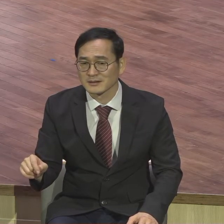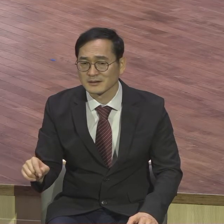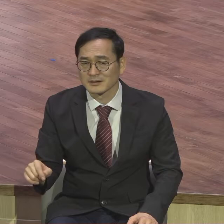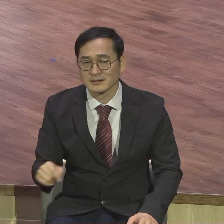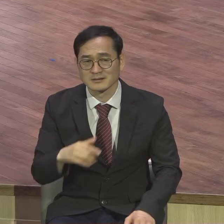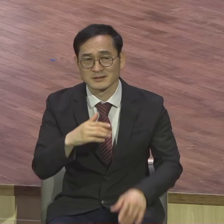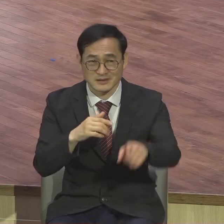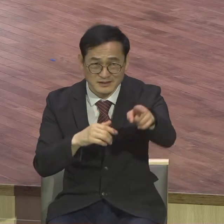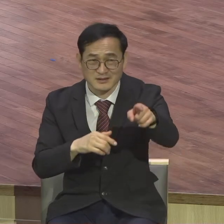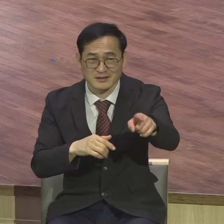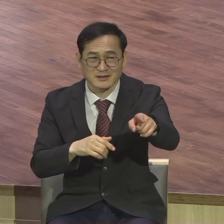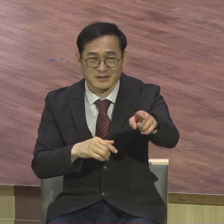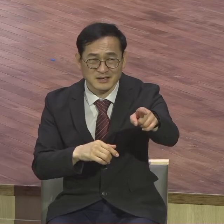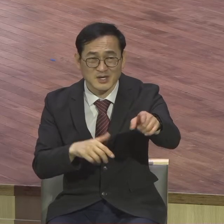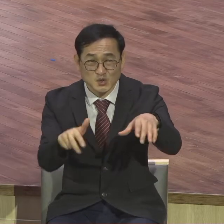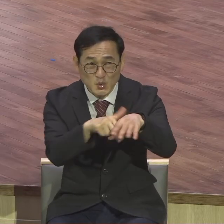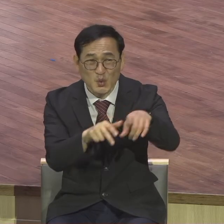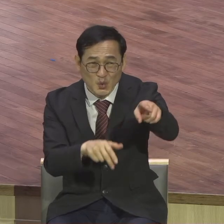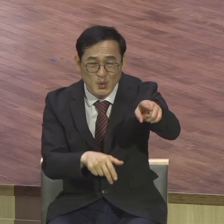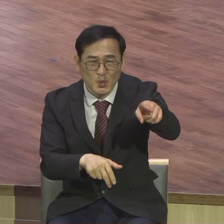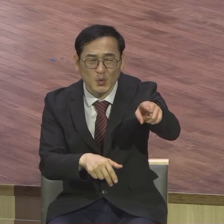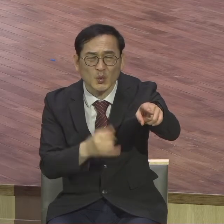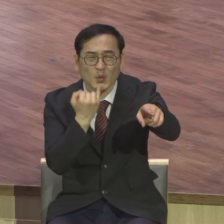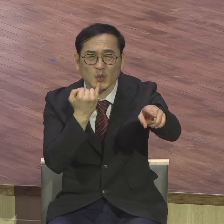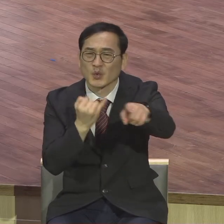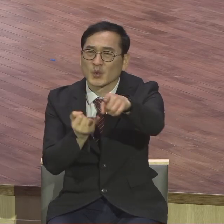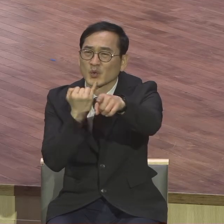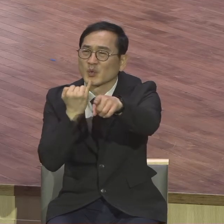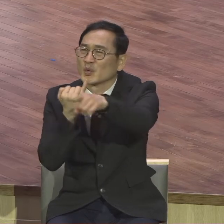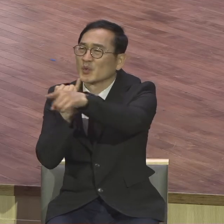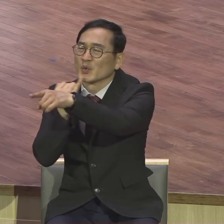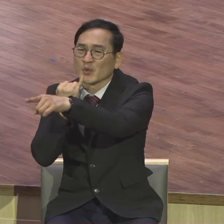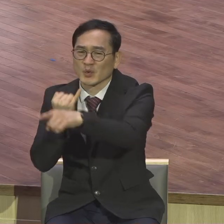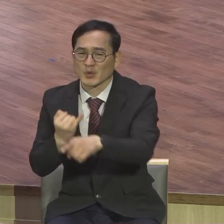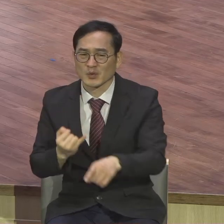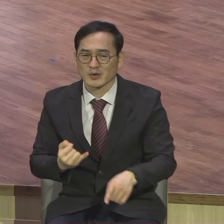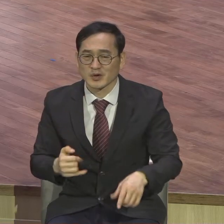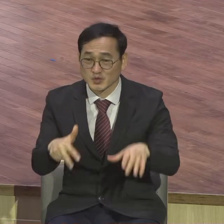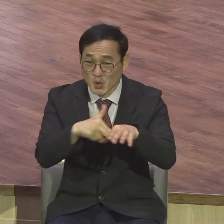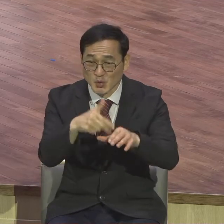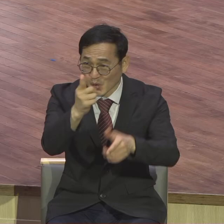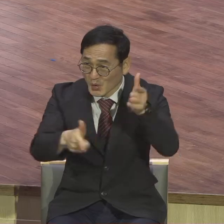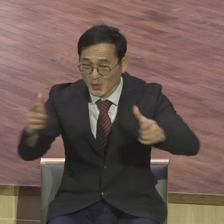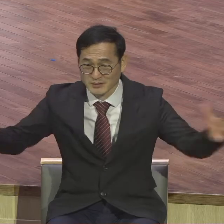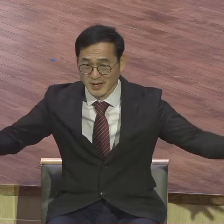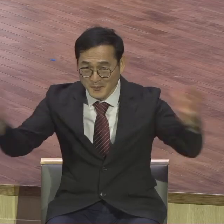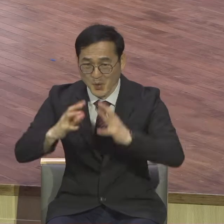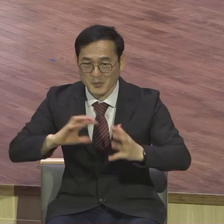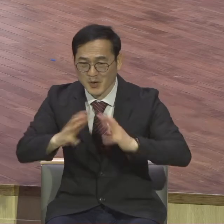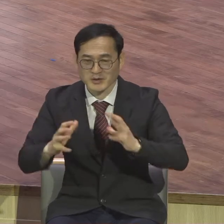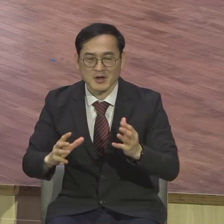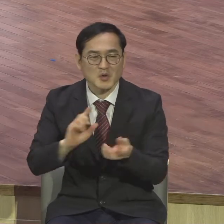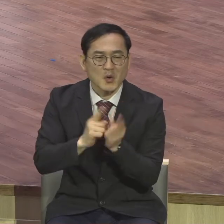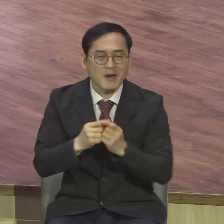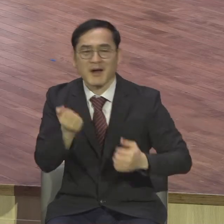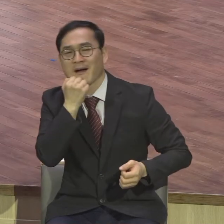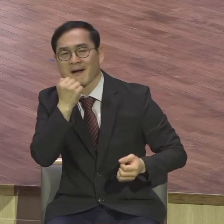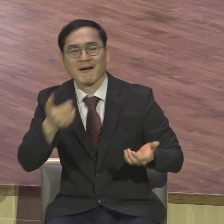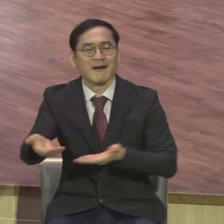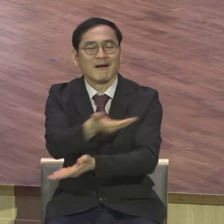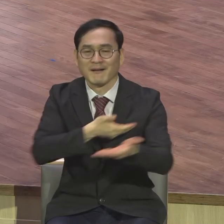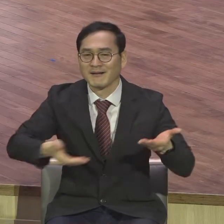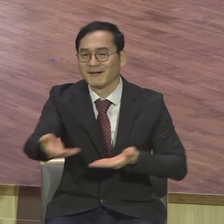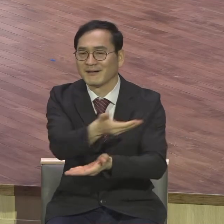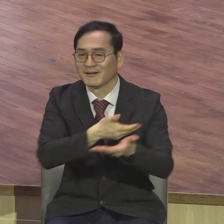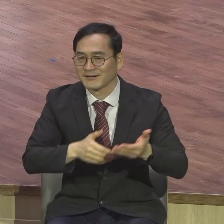부신자들이 뭐 이해가 안 되고 왜 저것들은 뭐 싸우나, 왜 교파가 만나지만 천만의 말씀입니다. 다른 종파는 안 건드려요. 다